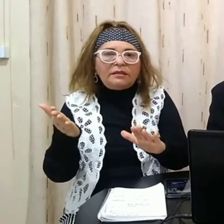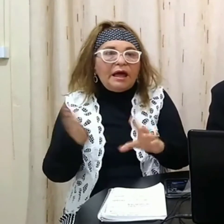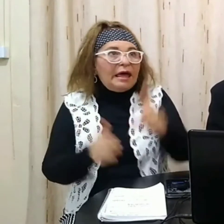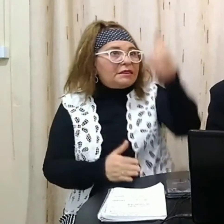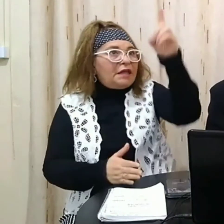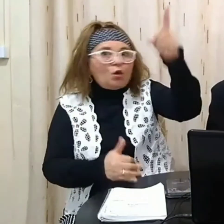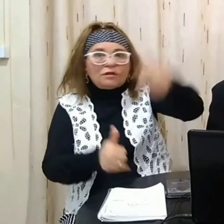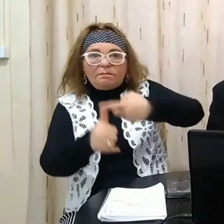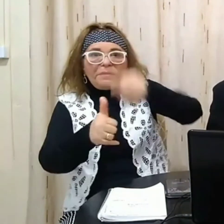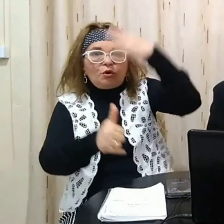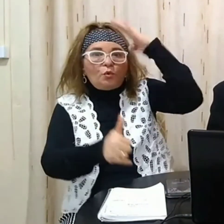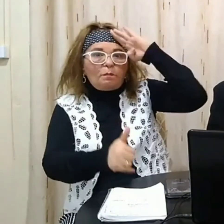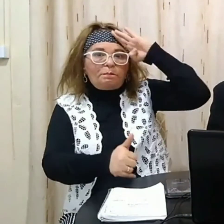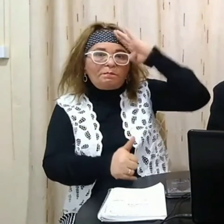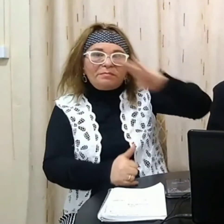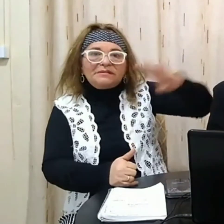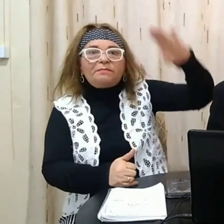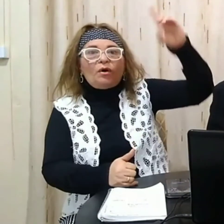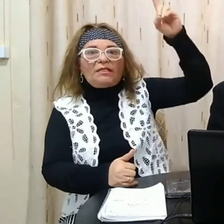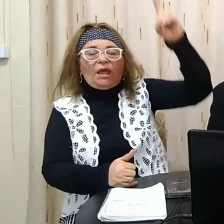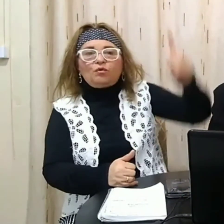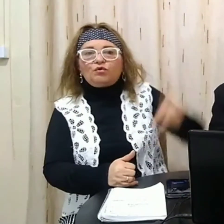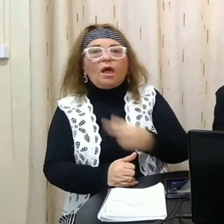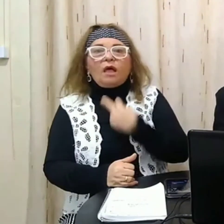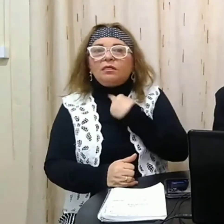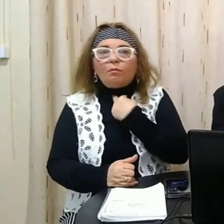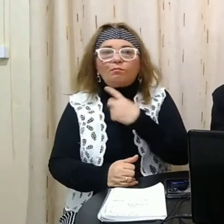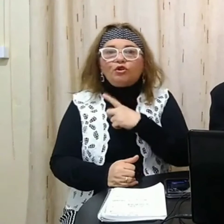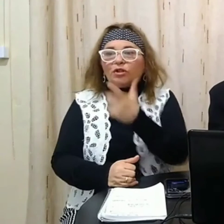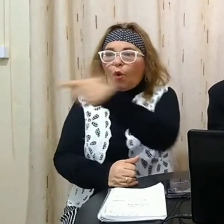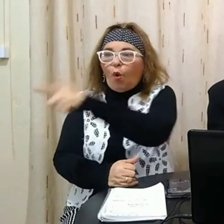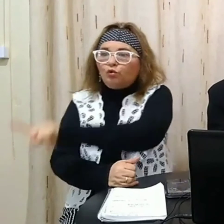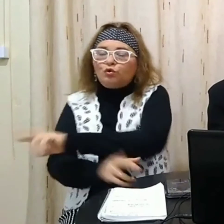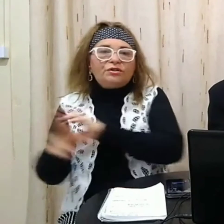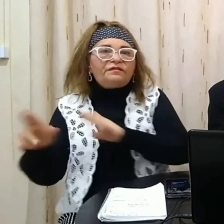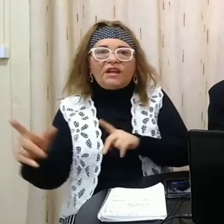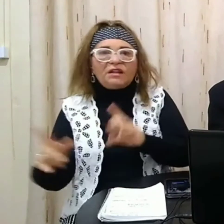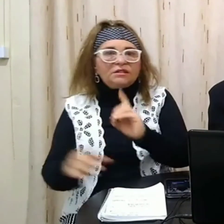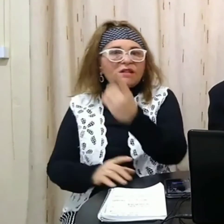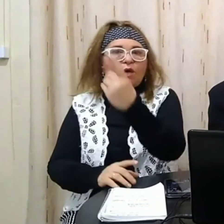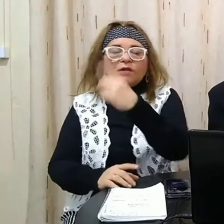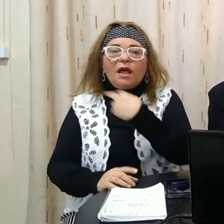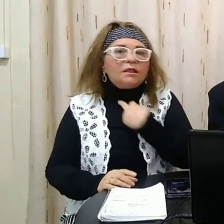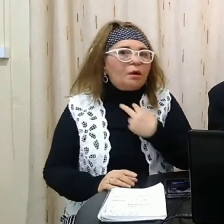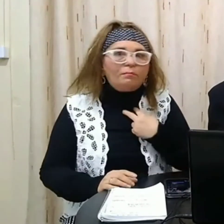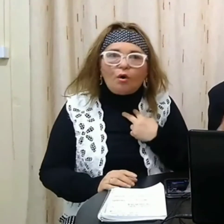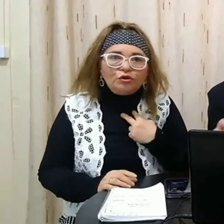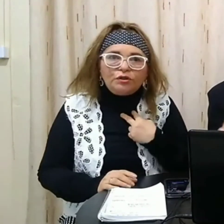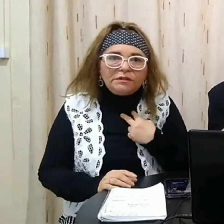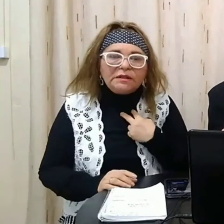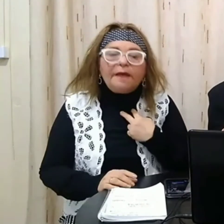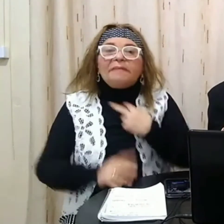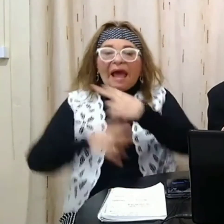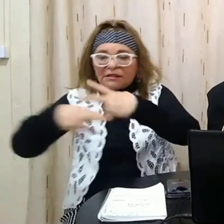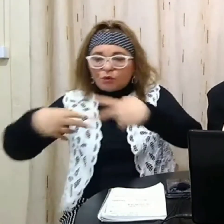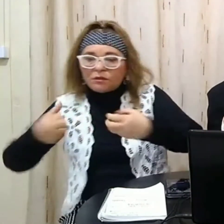na prioridade que é dele na nossa vida. Nós temos que ter Deus como prioridade na nossa vida e as outras coisas